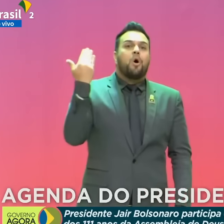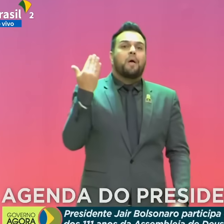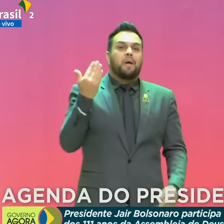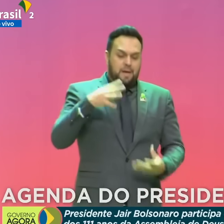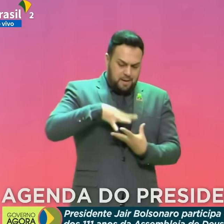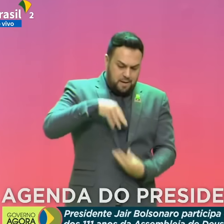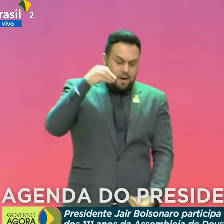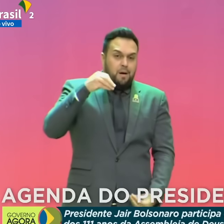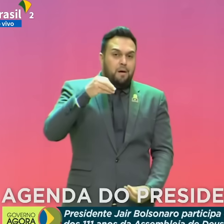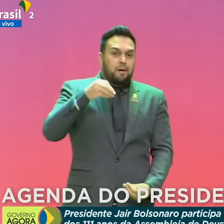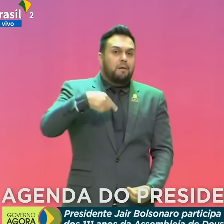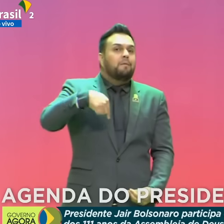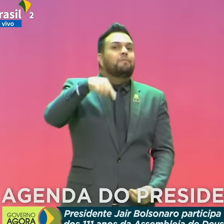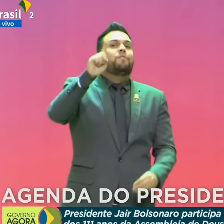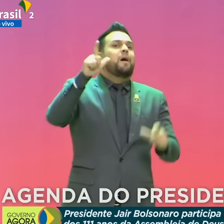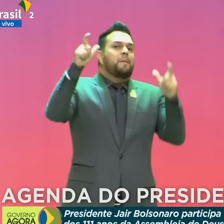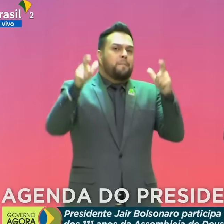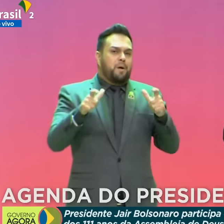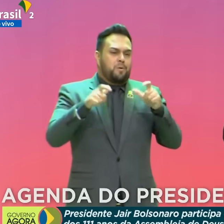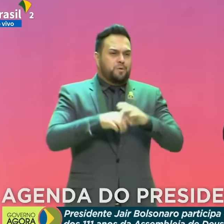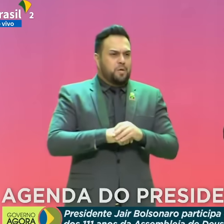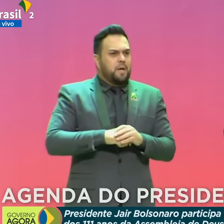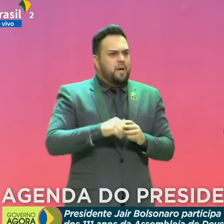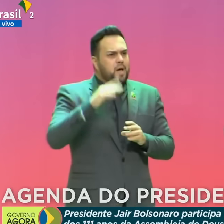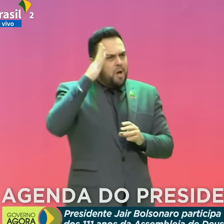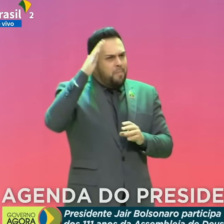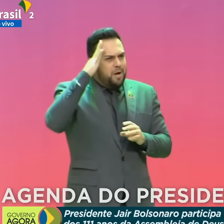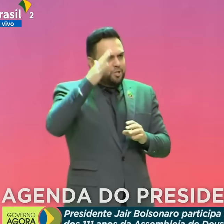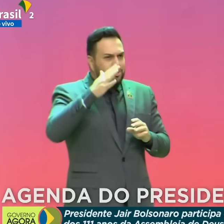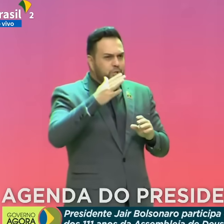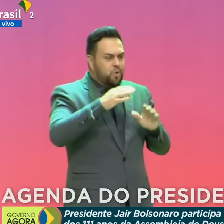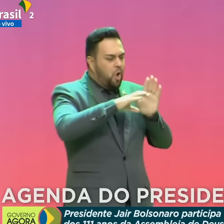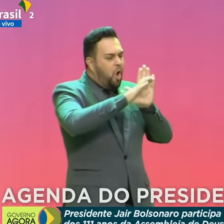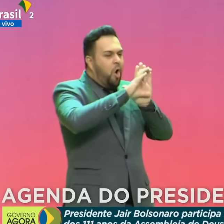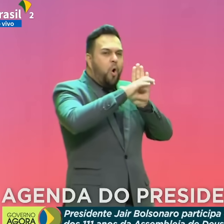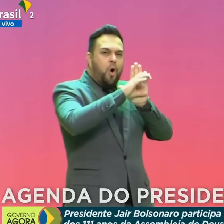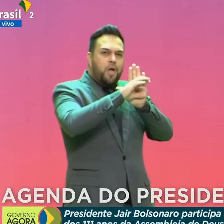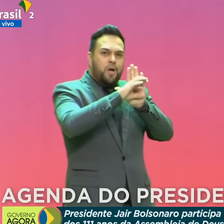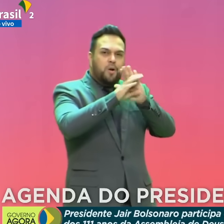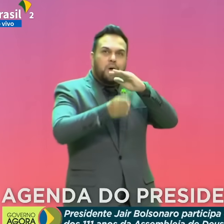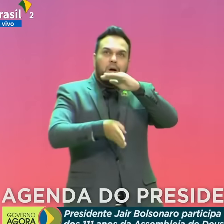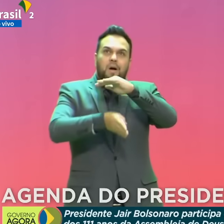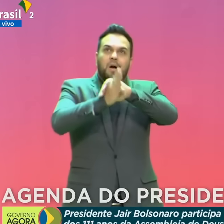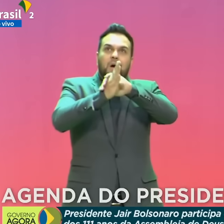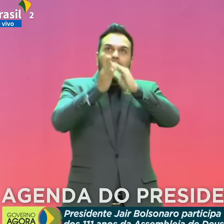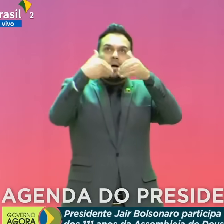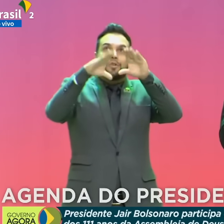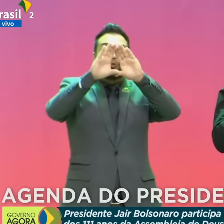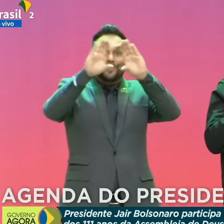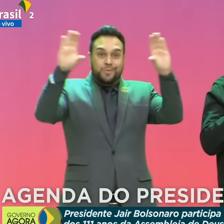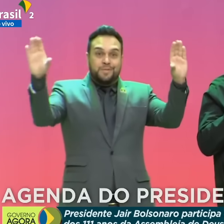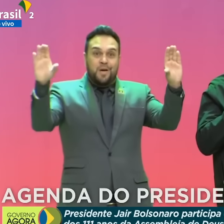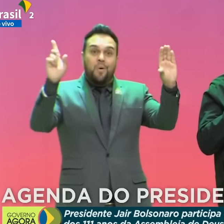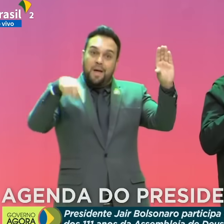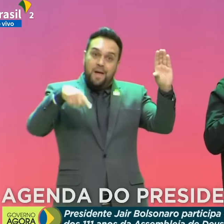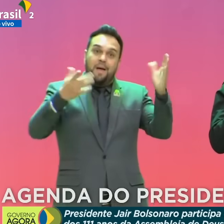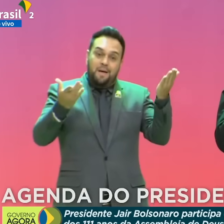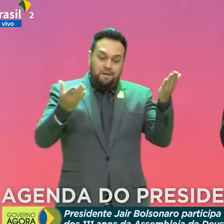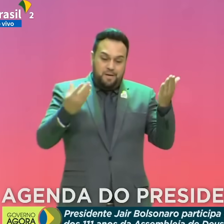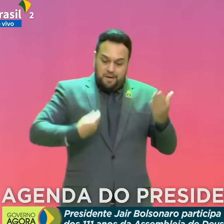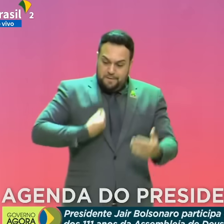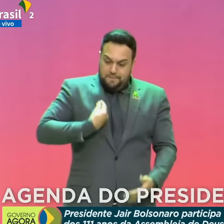o currículo para a vida eterna é a vida que cada um leva aqui na terra.